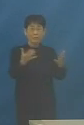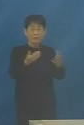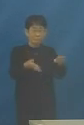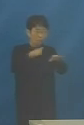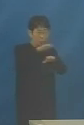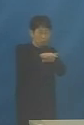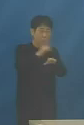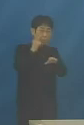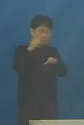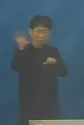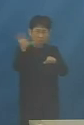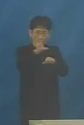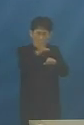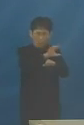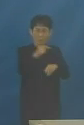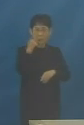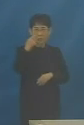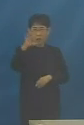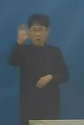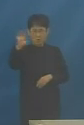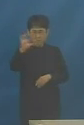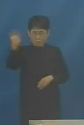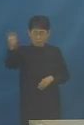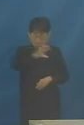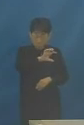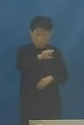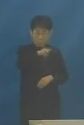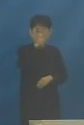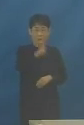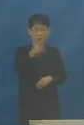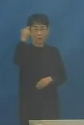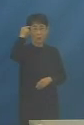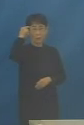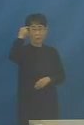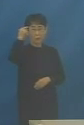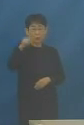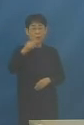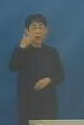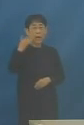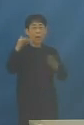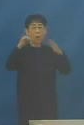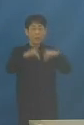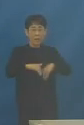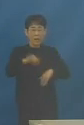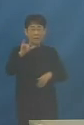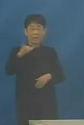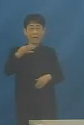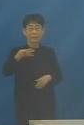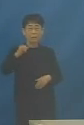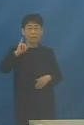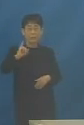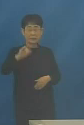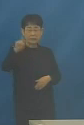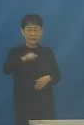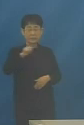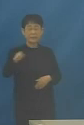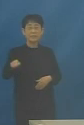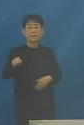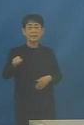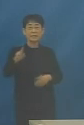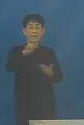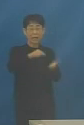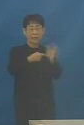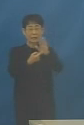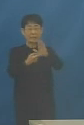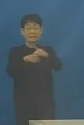て見えるそれがあの青弥生人のあのう今回提起したものだったと思うんです私たち日本人って何